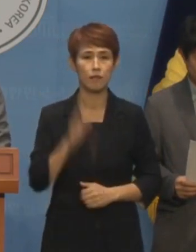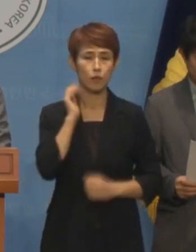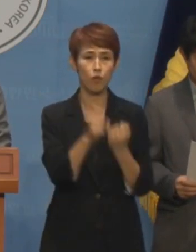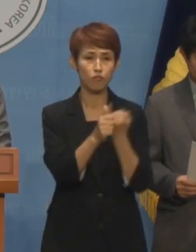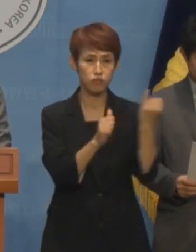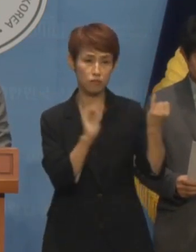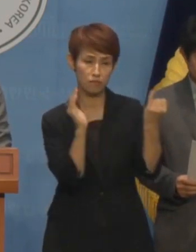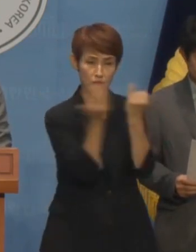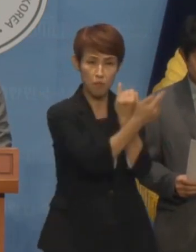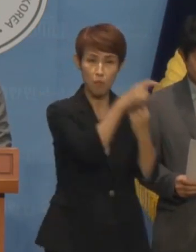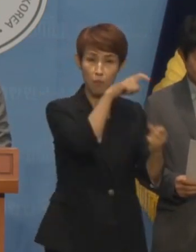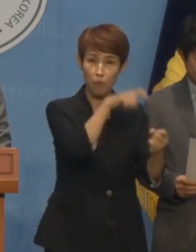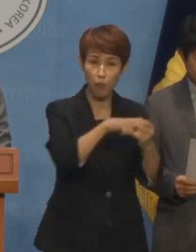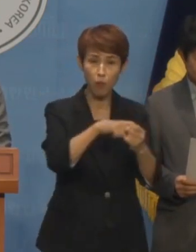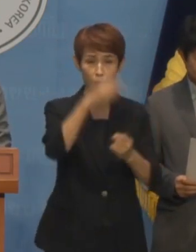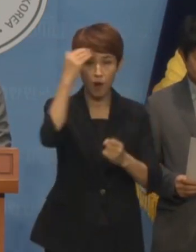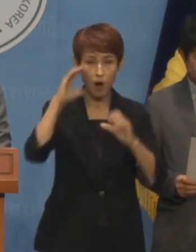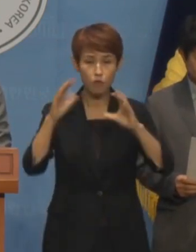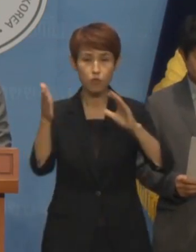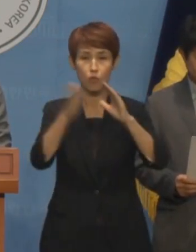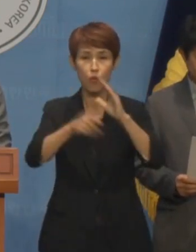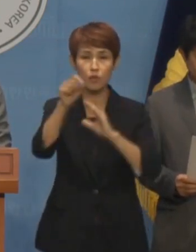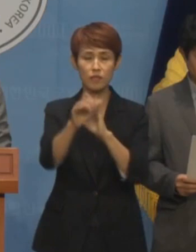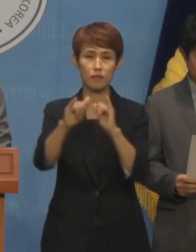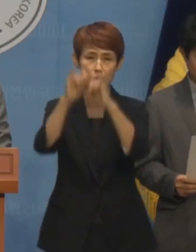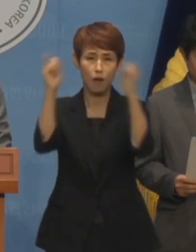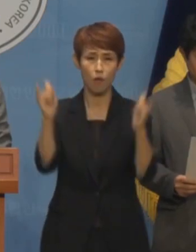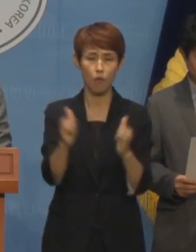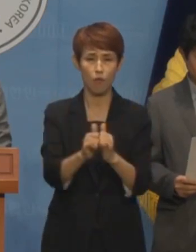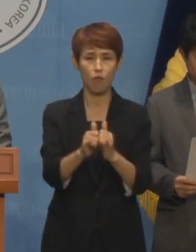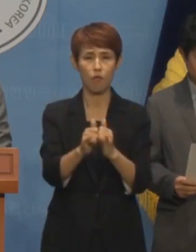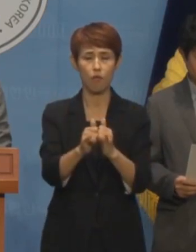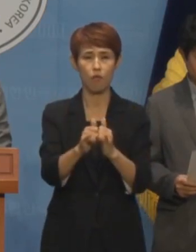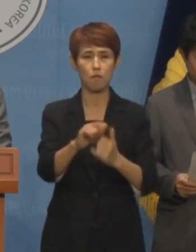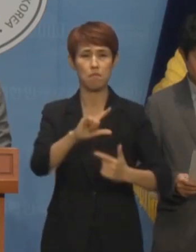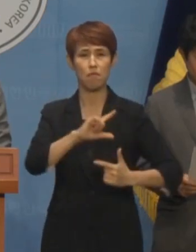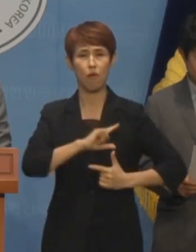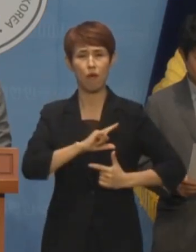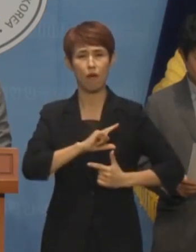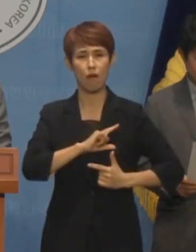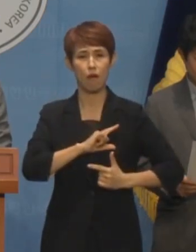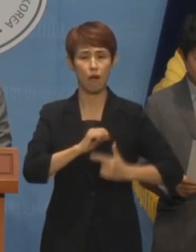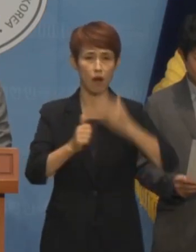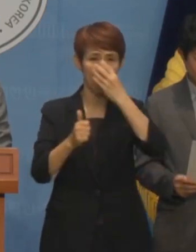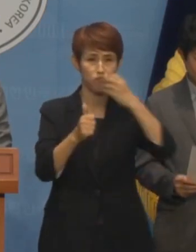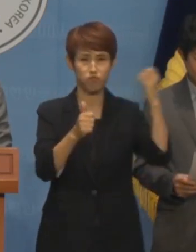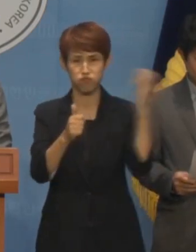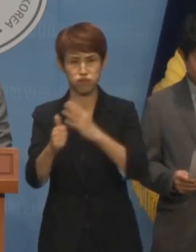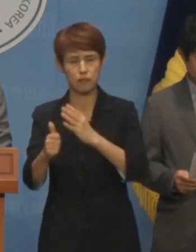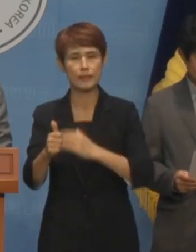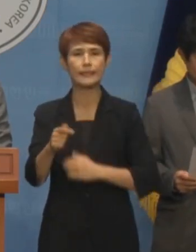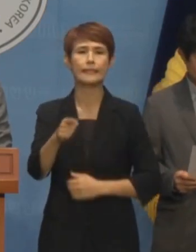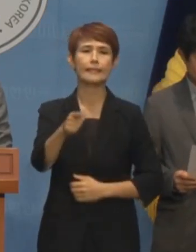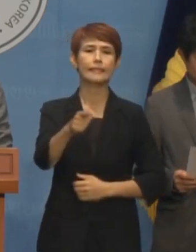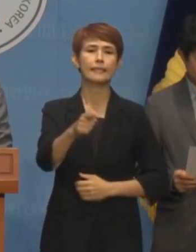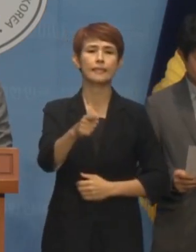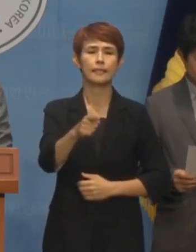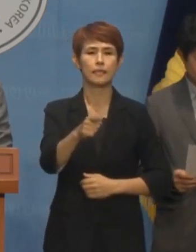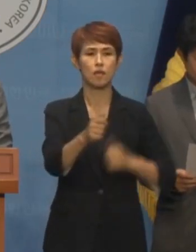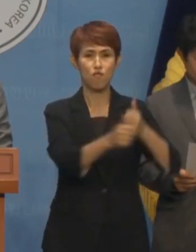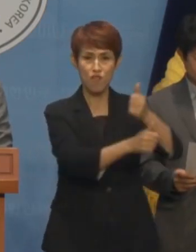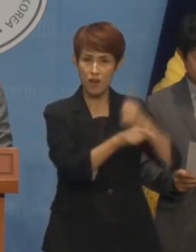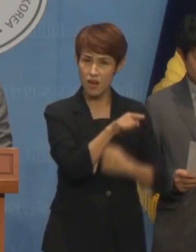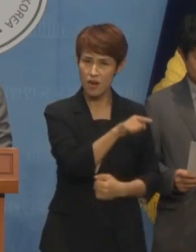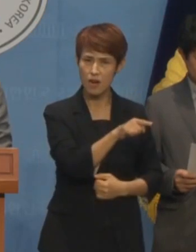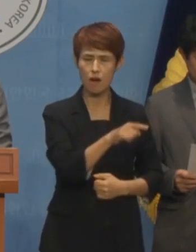명을 보호하겠다고 대한민국 공직사회의 기강과 명예는 기꺼이 실추시키겠다는 권익위가